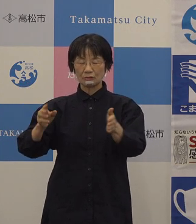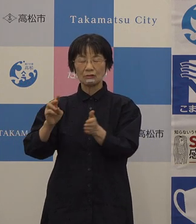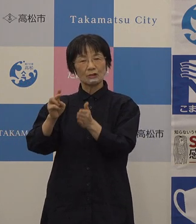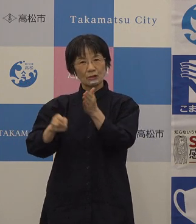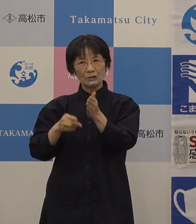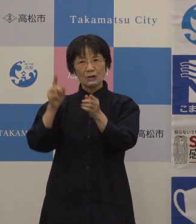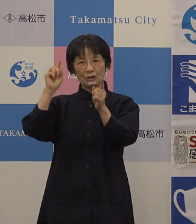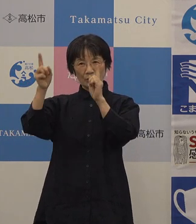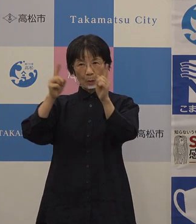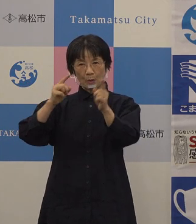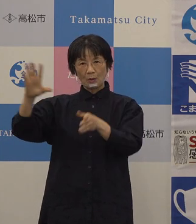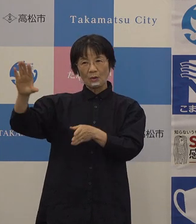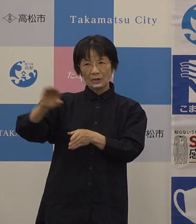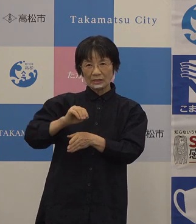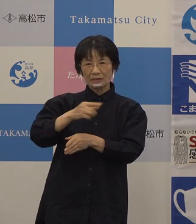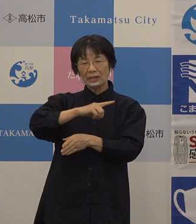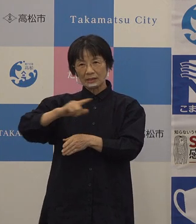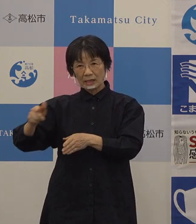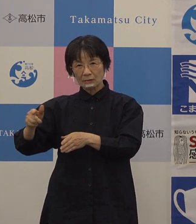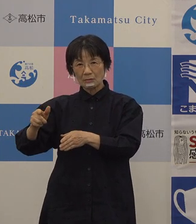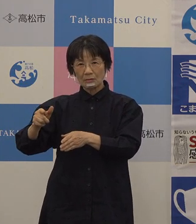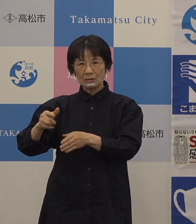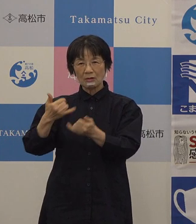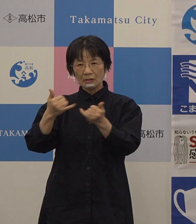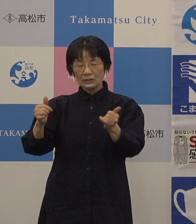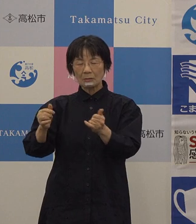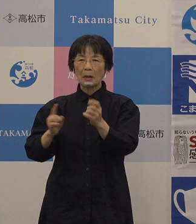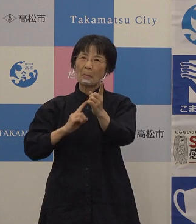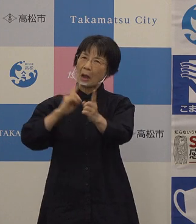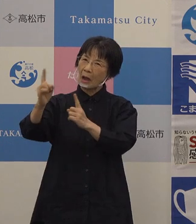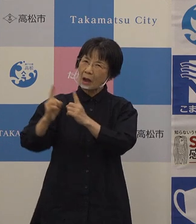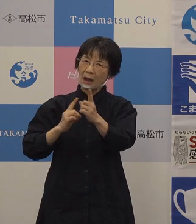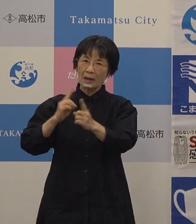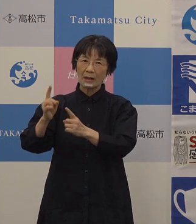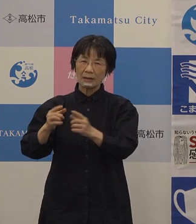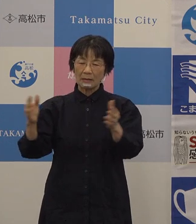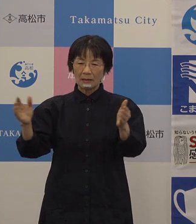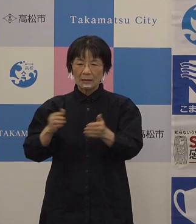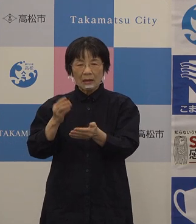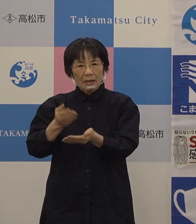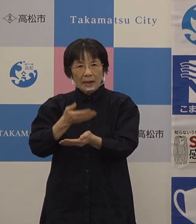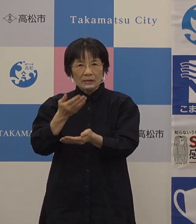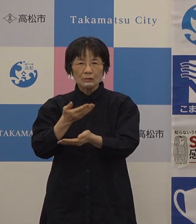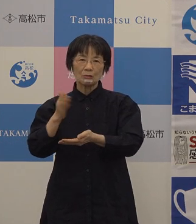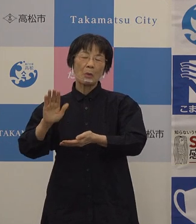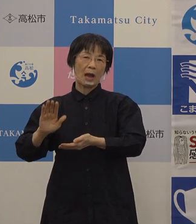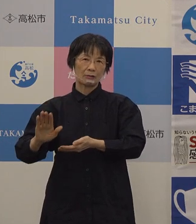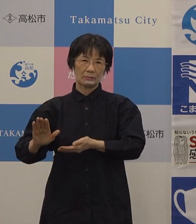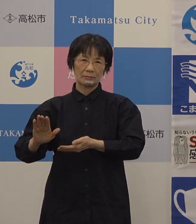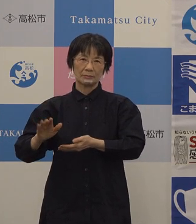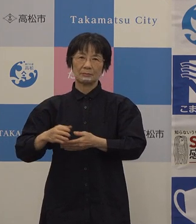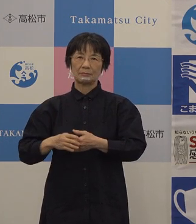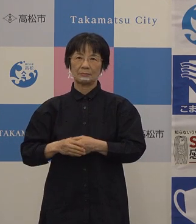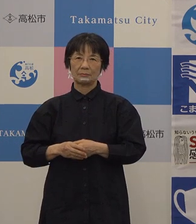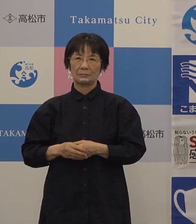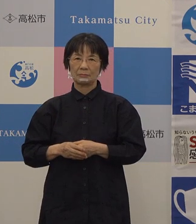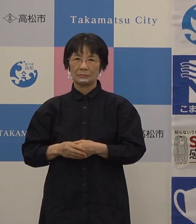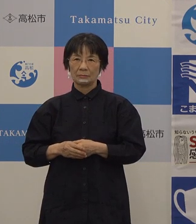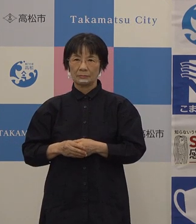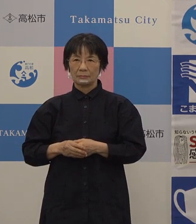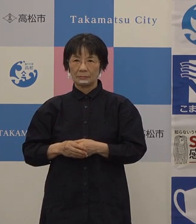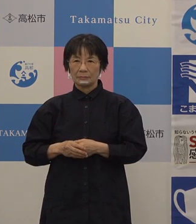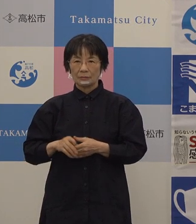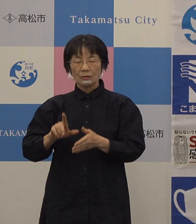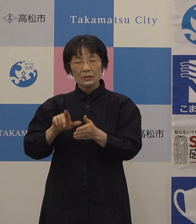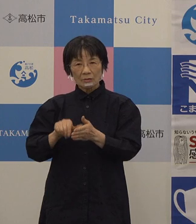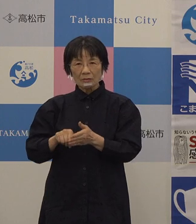や帰省などで人の移動が増えるとともに会食の機会なども多くなることが見込まれます。まあ、このような場面で